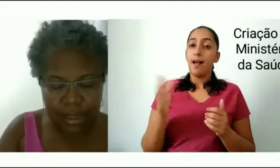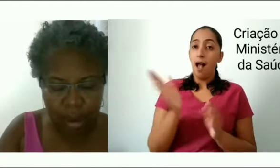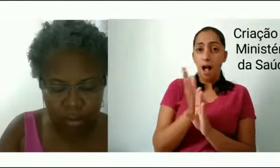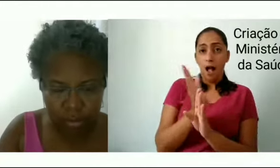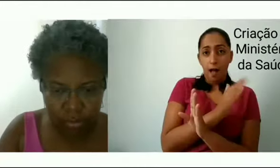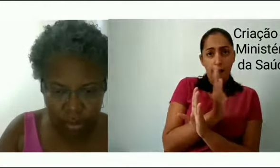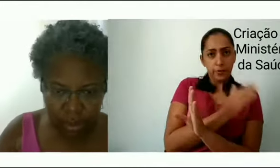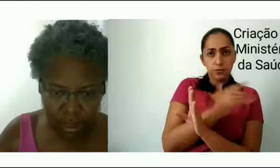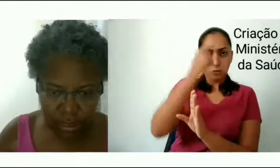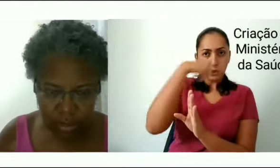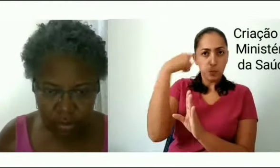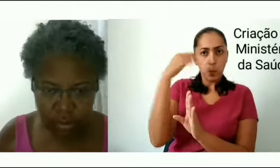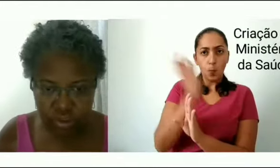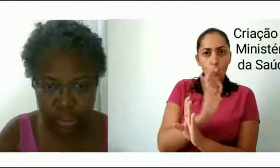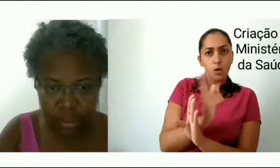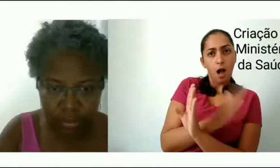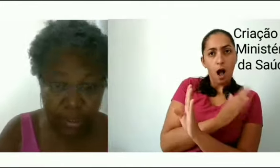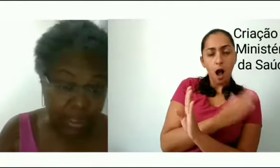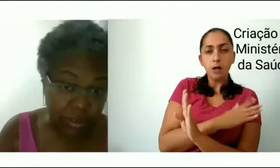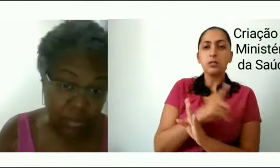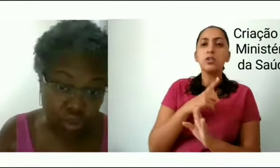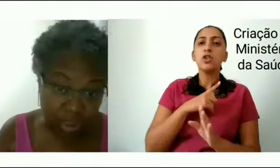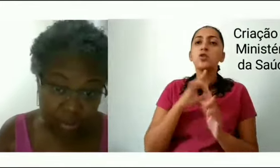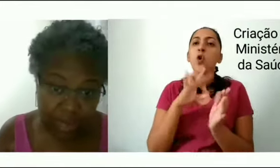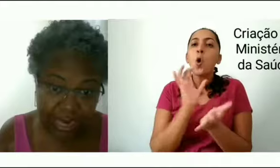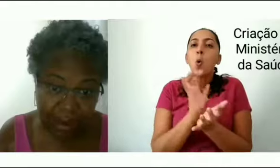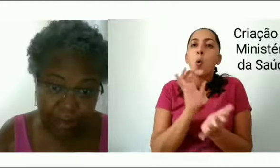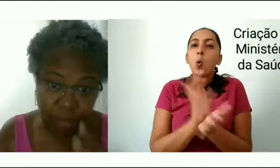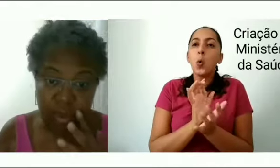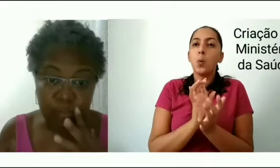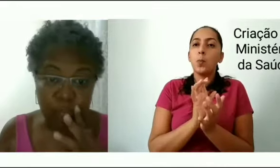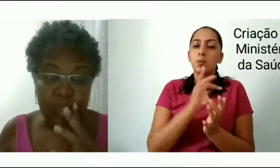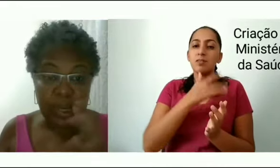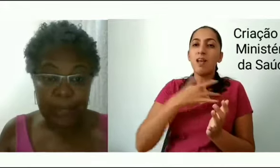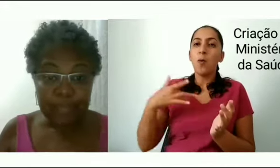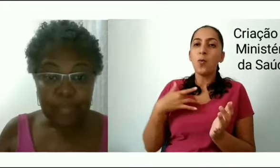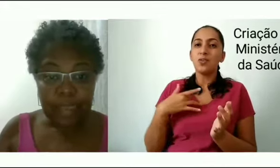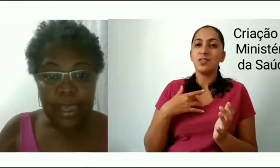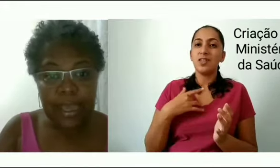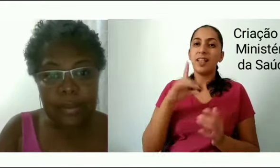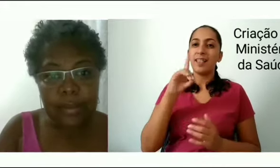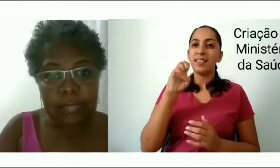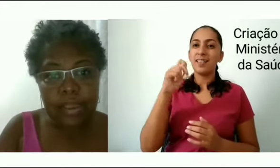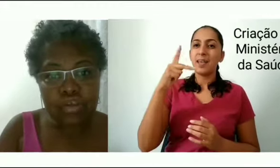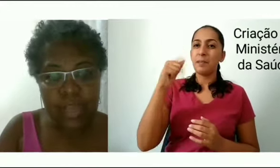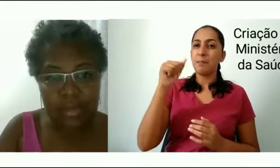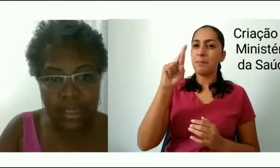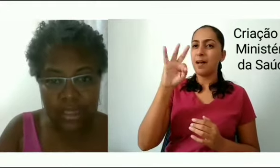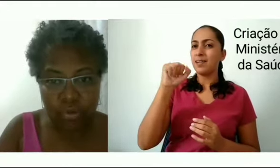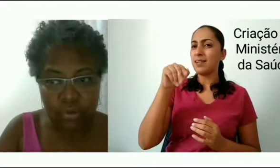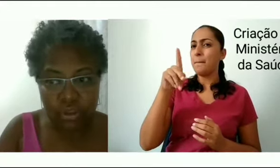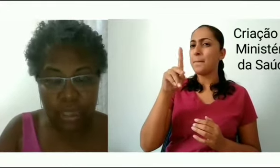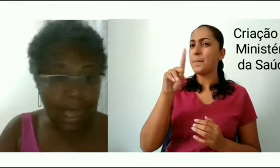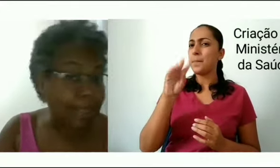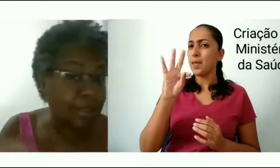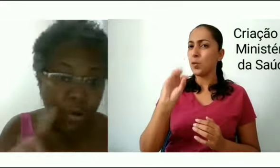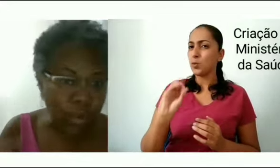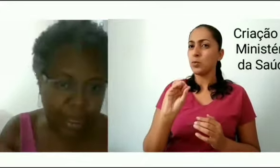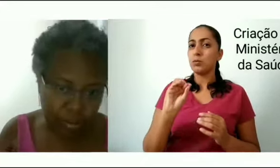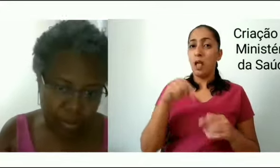da capital aqui no Rio de Janeiro, porque aqui no Rio de Janeiro era a capital da República, em Ministério da